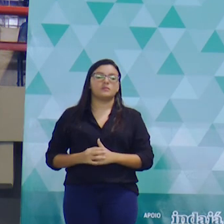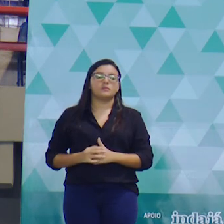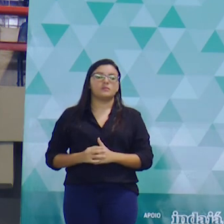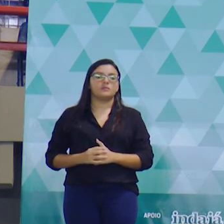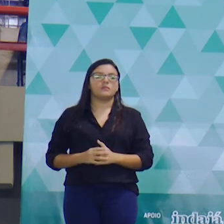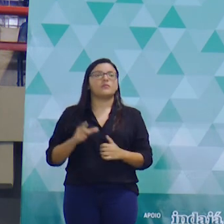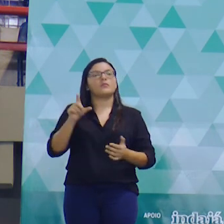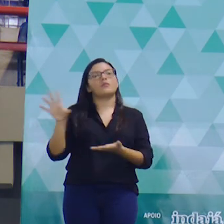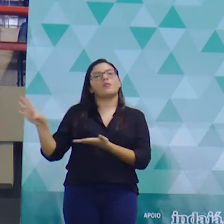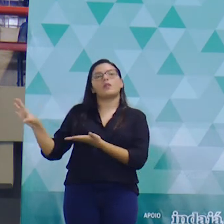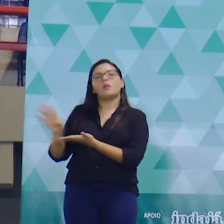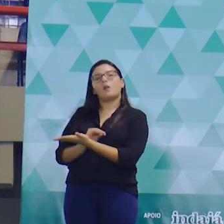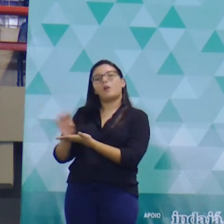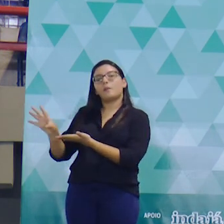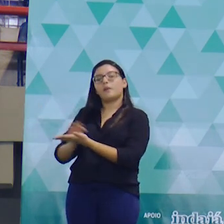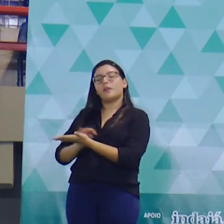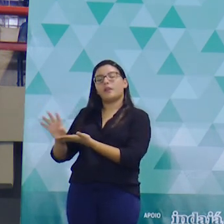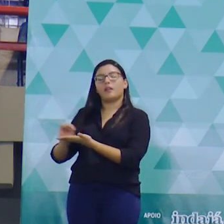Enquanto o pessoal copia.